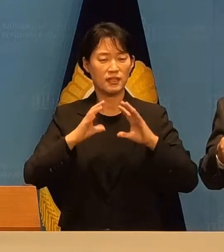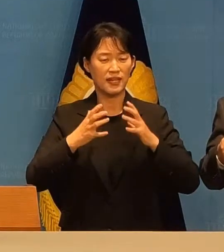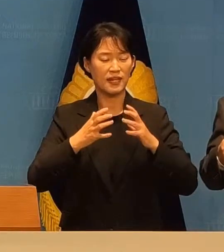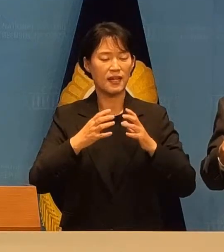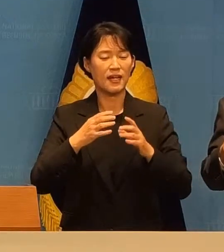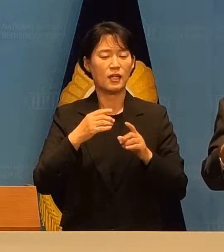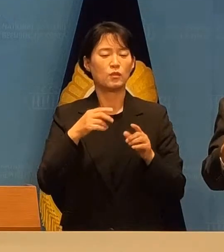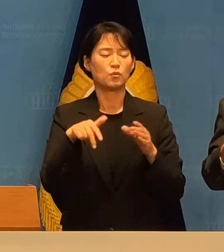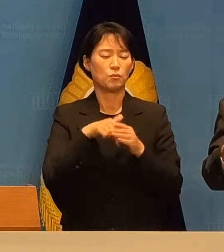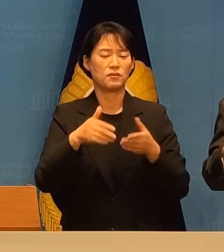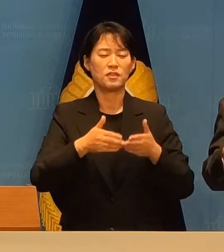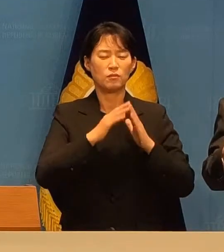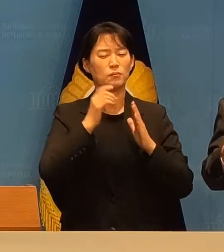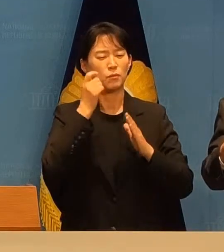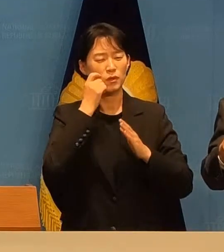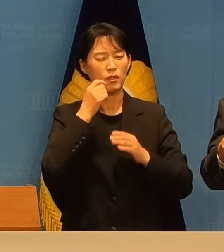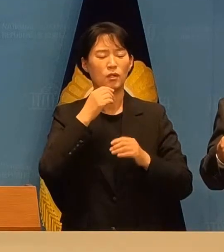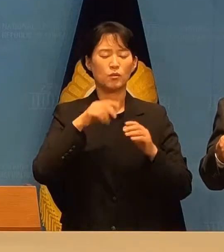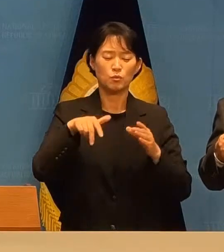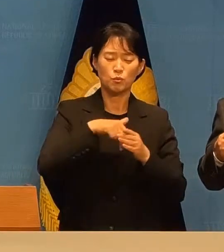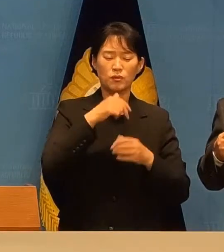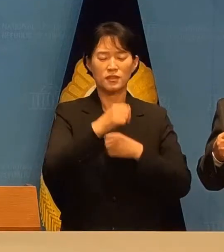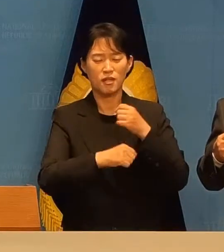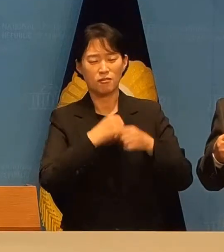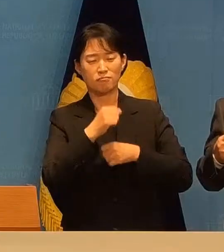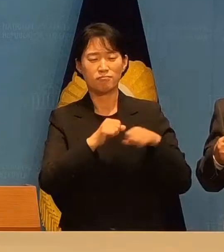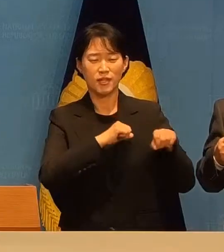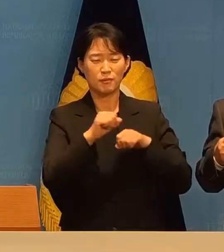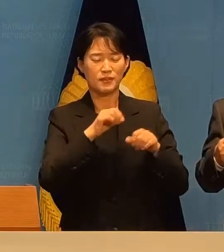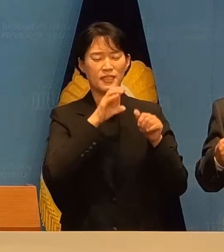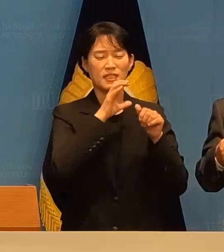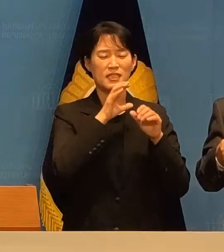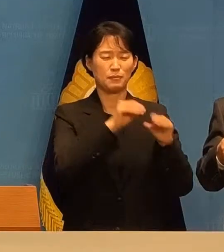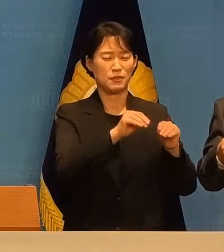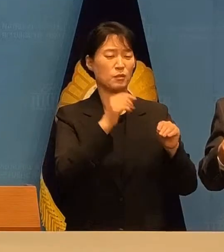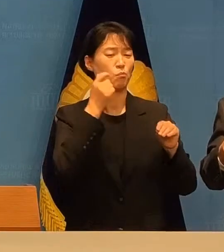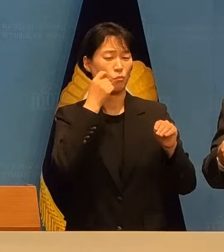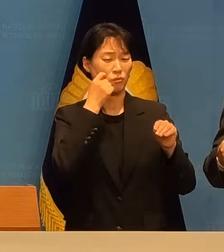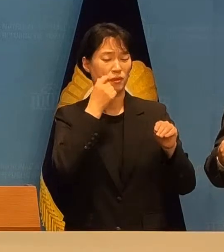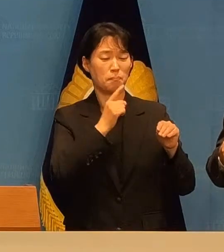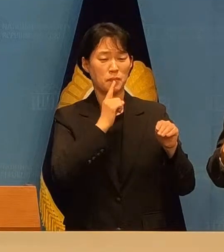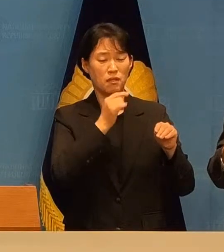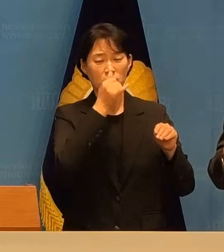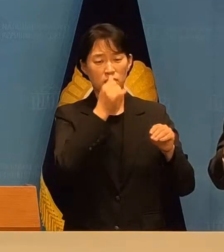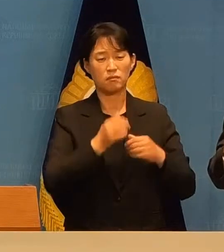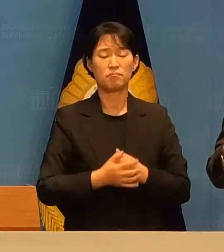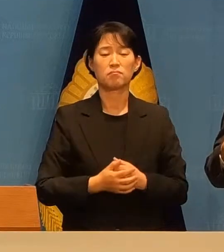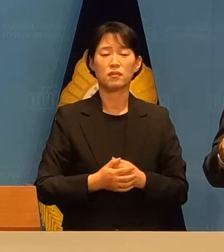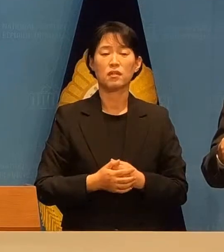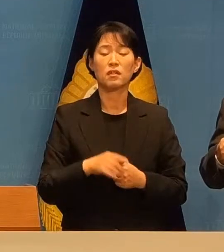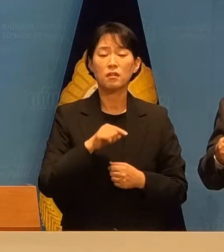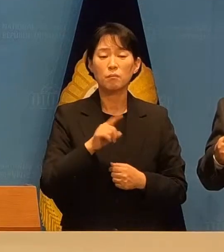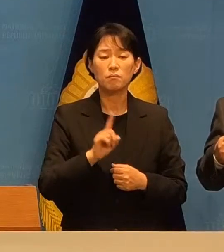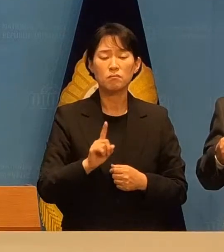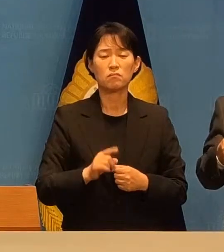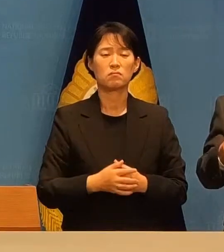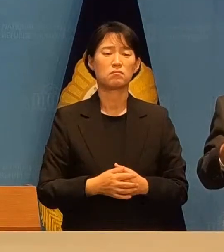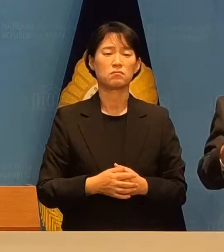못하며 종교의 자유로운 행사를 금지하지 못한다고 했습니다. 즉 이